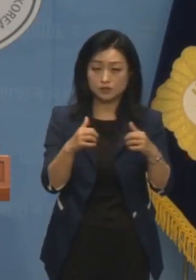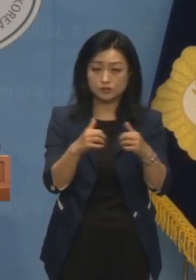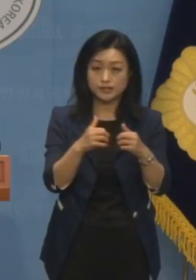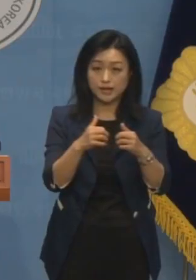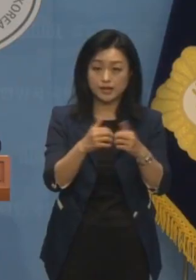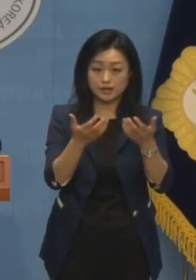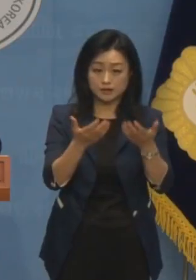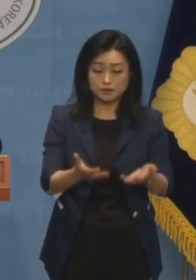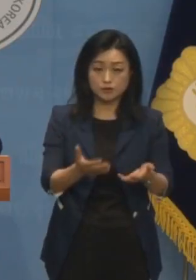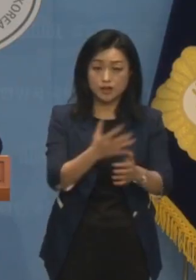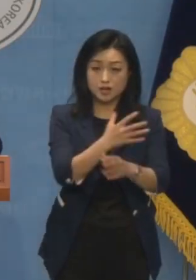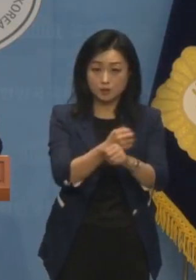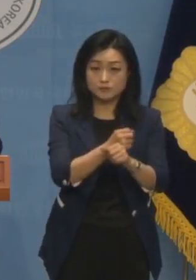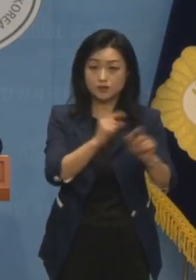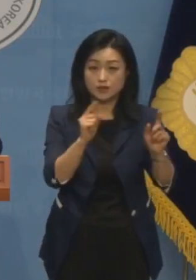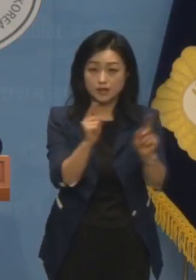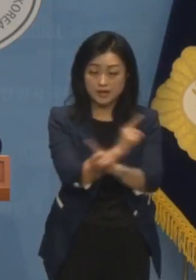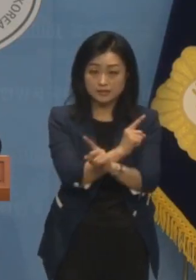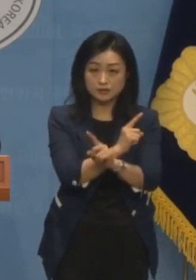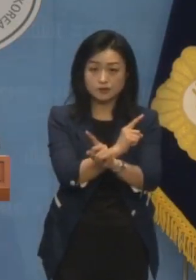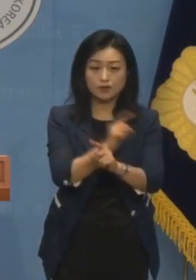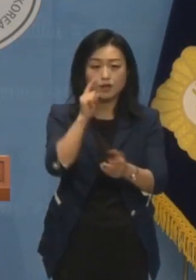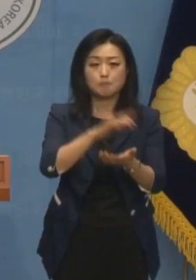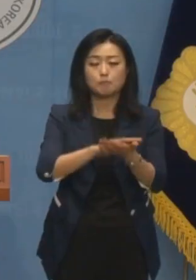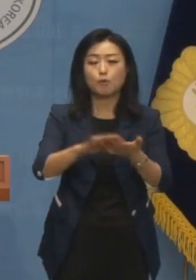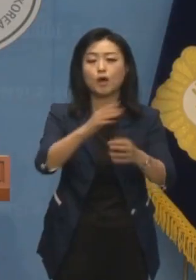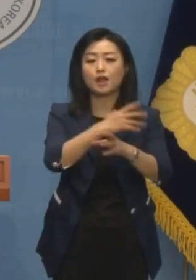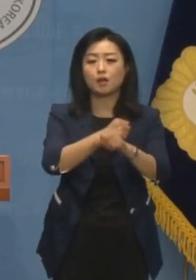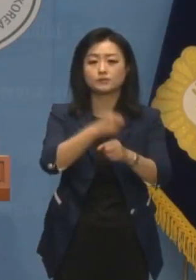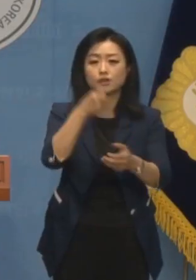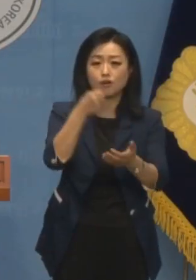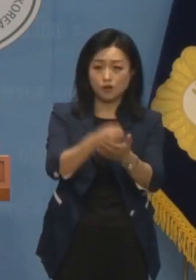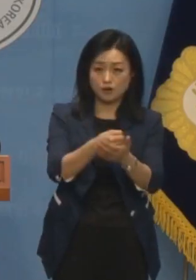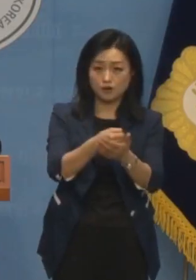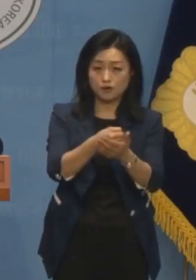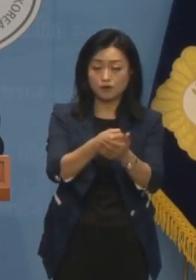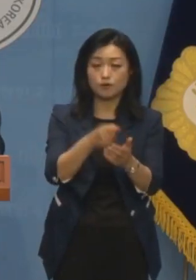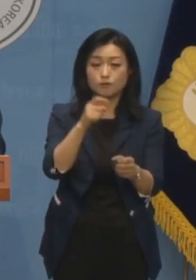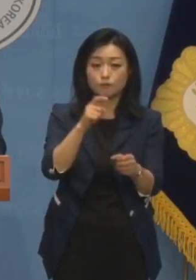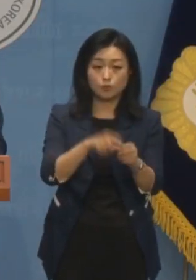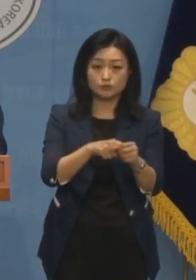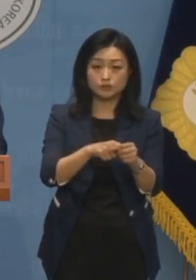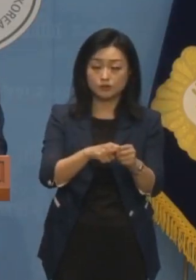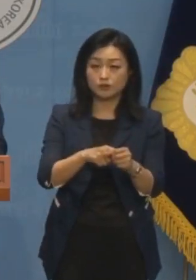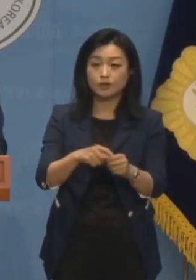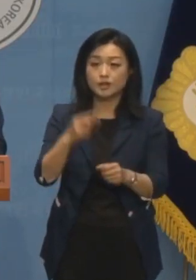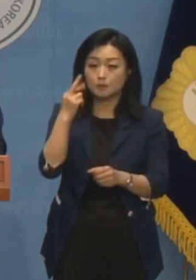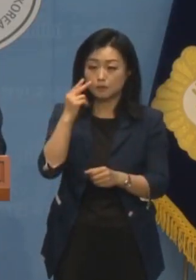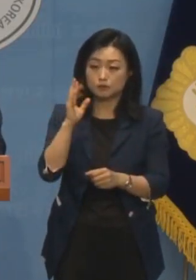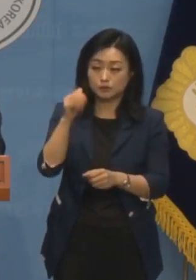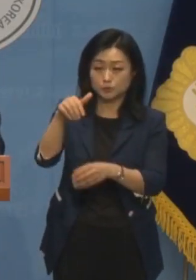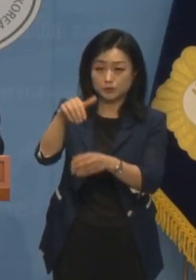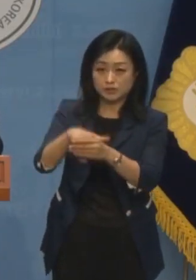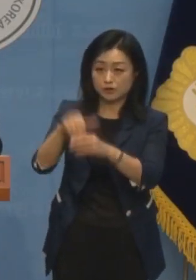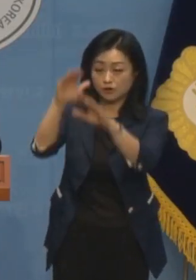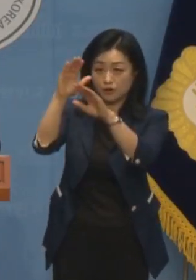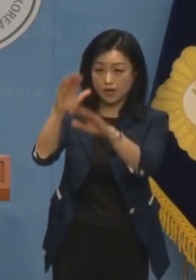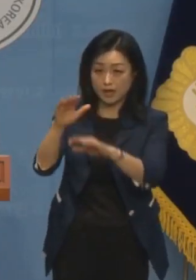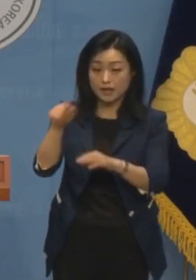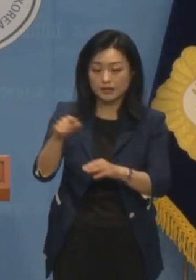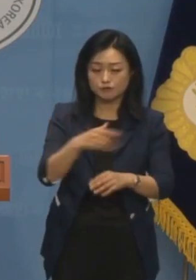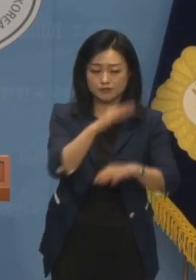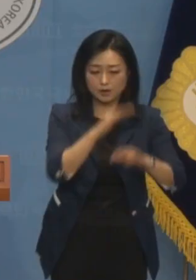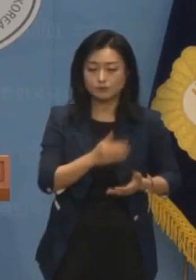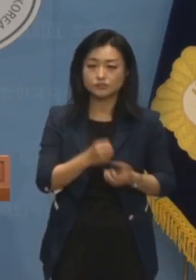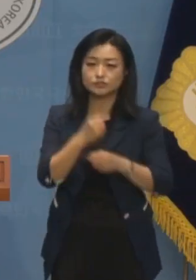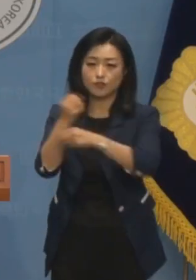평화협정으로 전환하는 외교적 노력을 시작하도록 각 캠프에 한반도 전쟁 방지와 평화를 위한 초당적 시국선언을